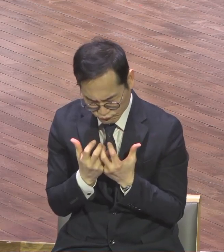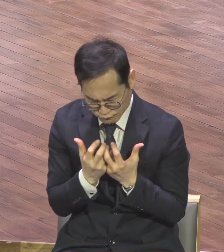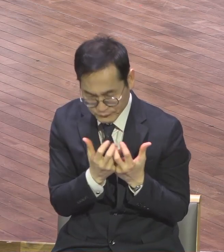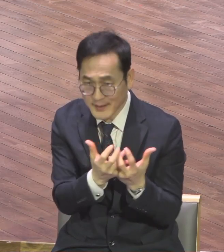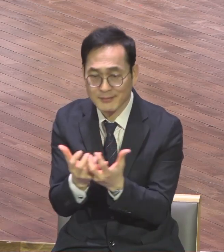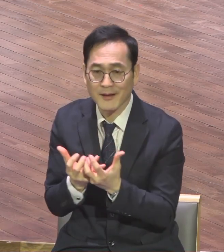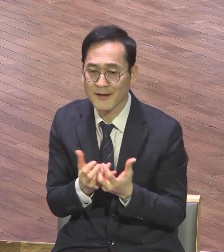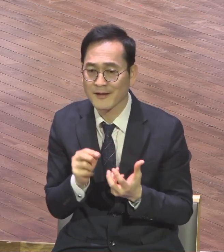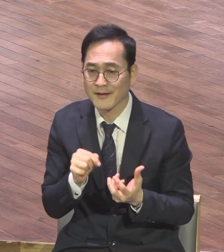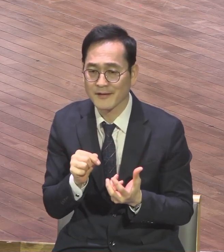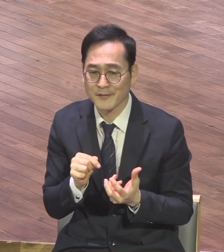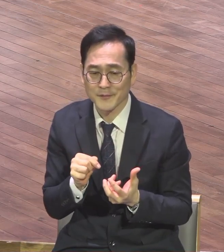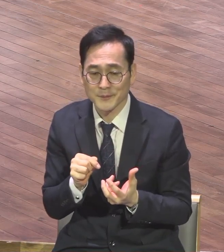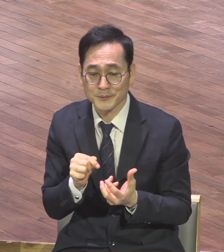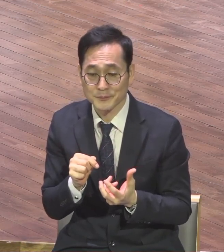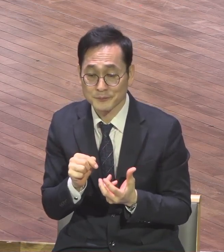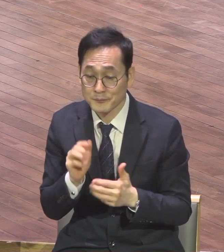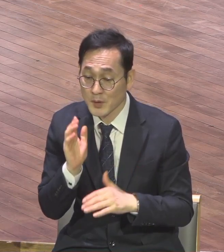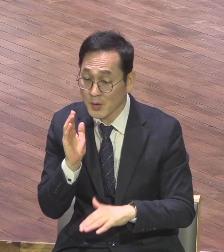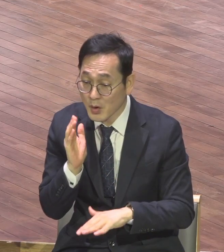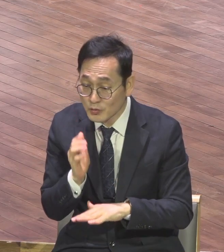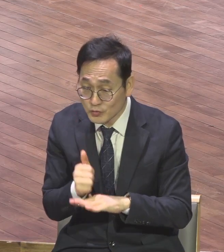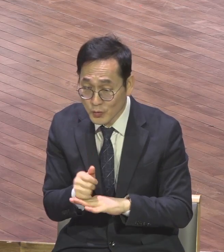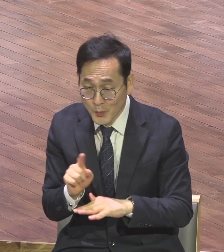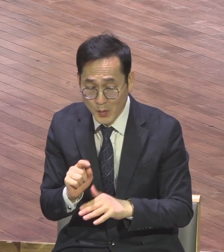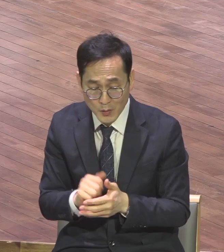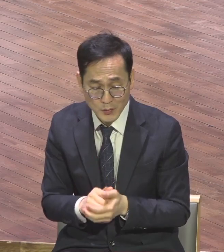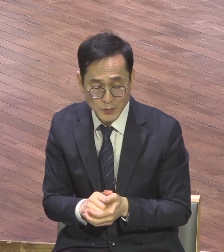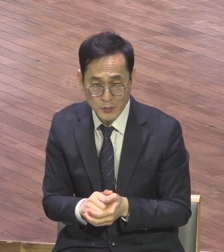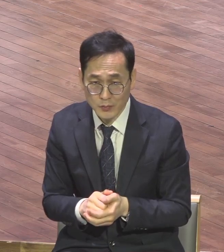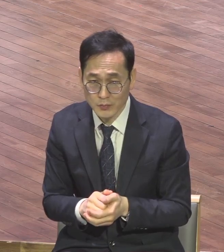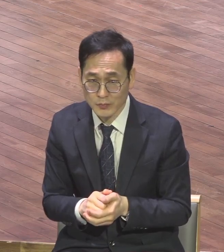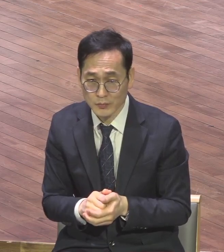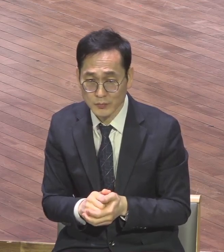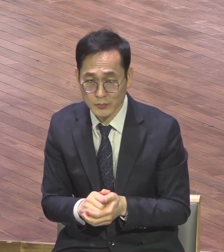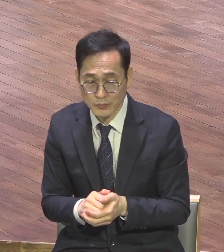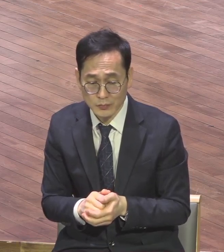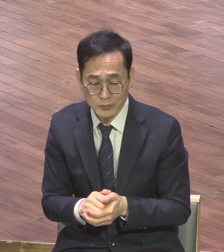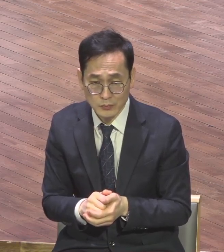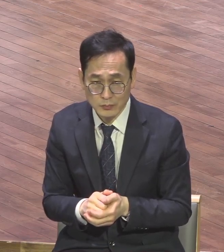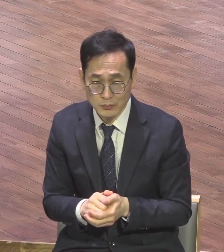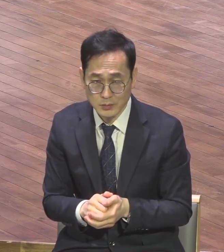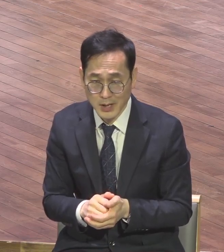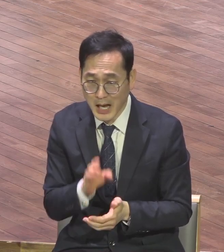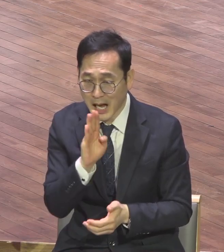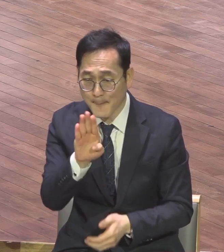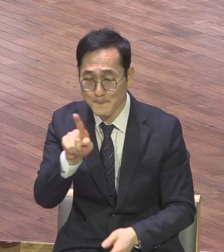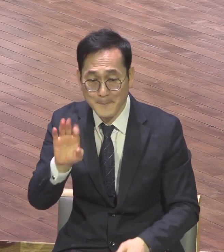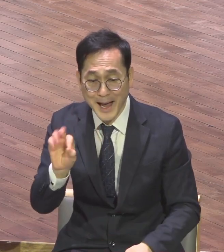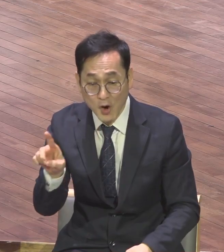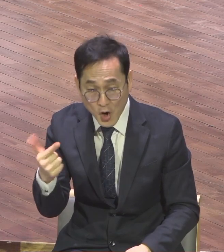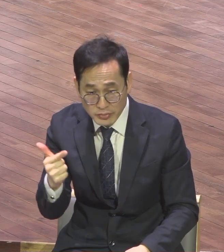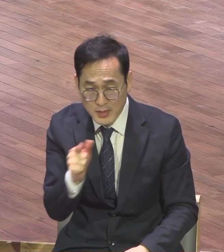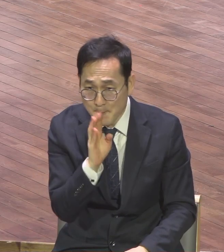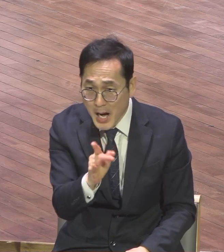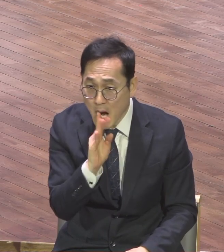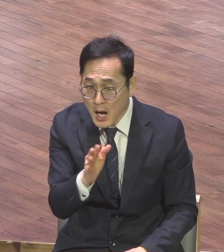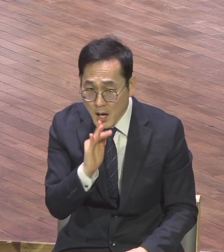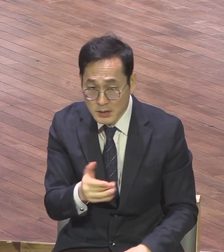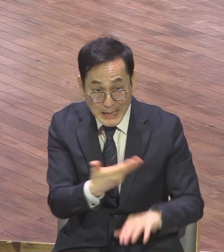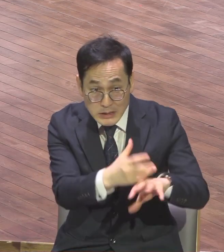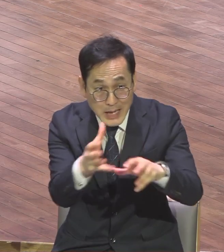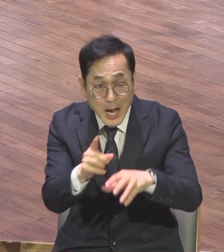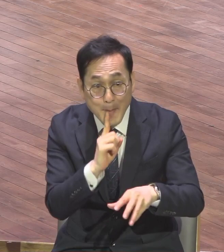그리고 놀랍게도 전혀 배워보지도 못한 각 나라의 이 말을 통해서